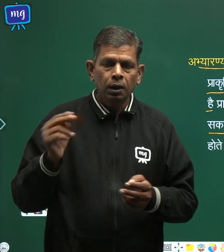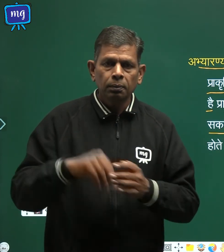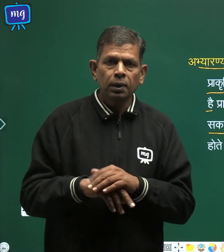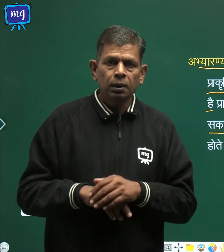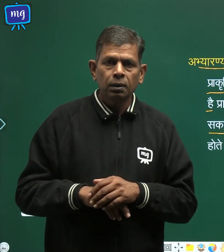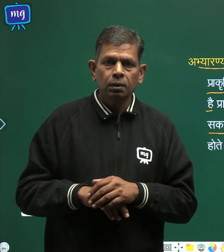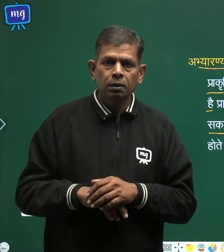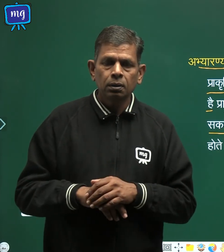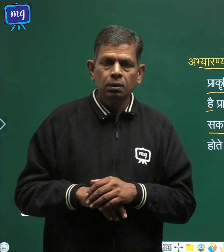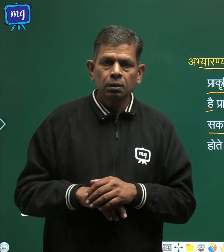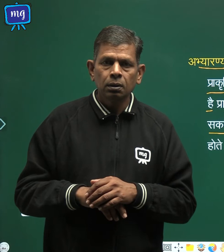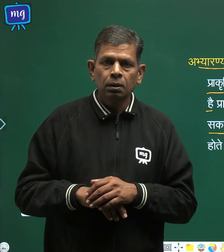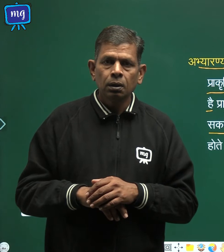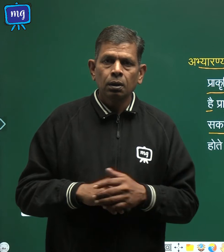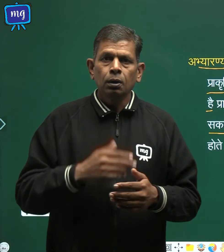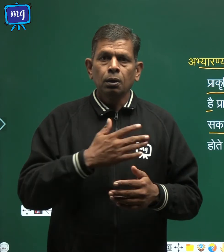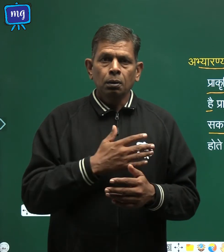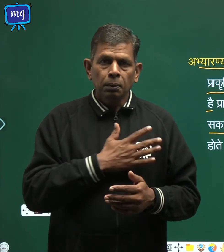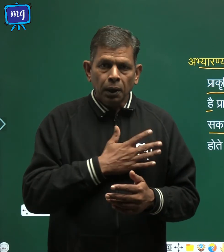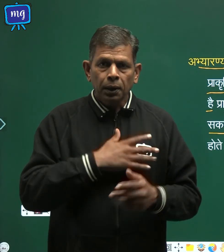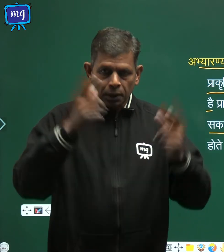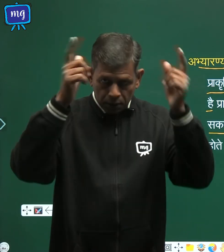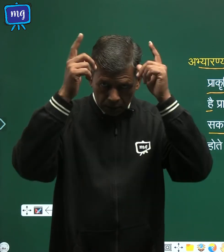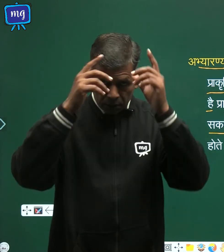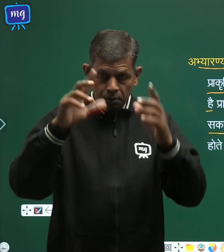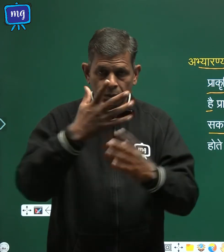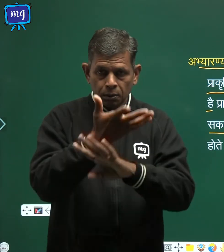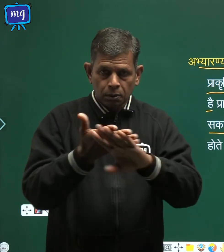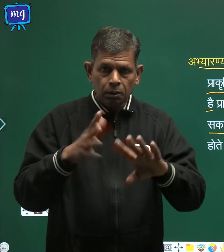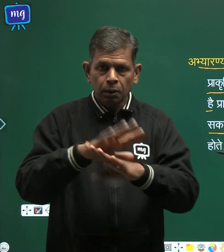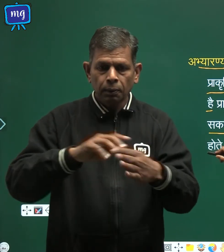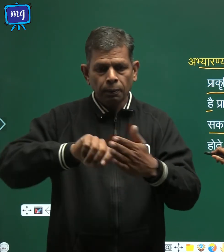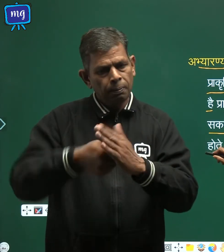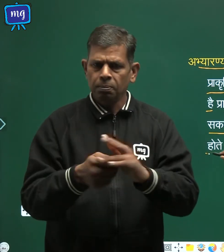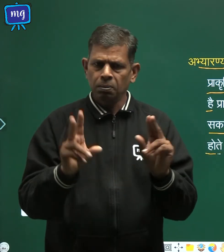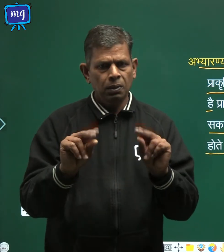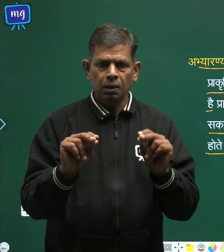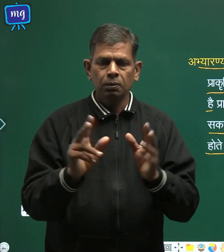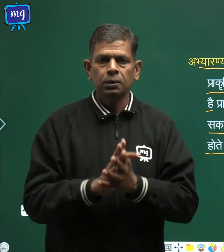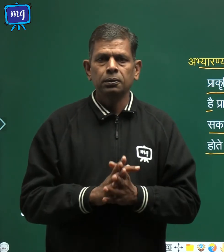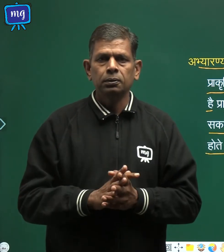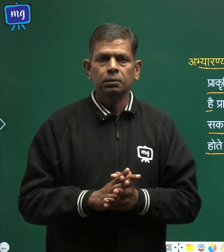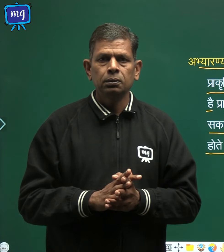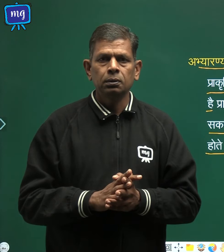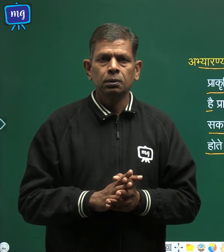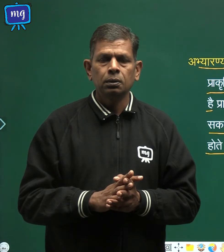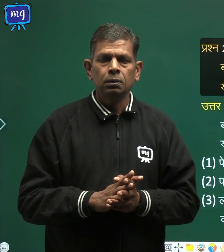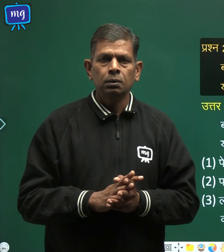इनमें प्राणी कैद में नहीं होते हैं।